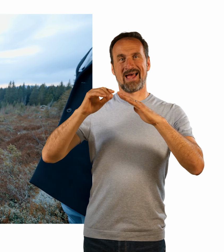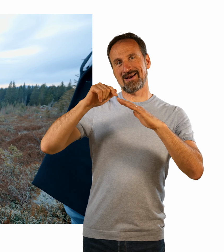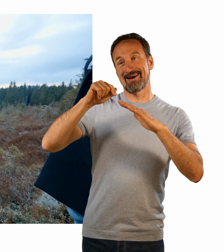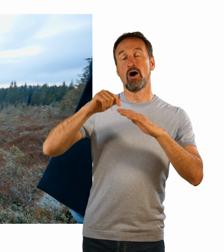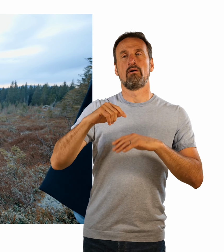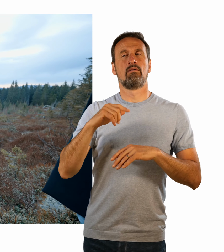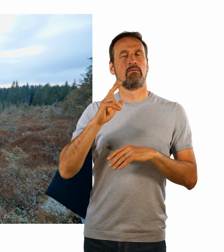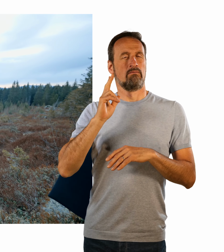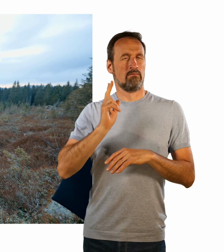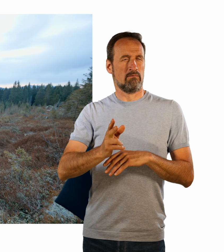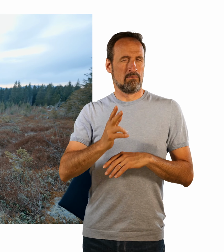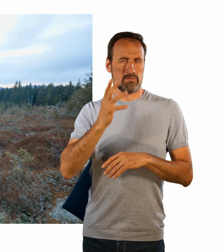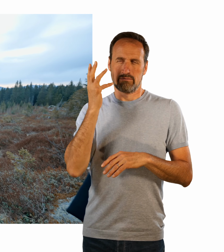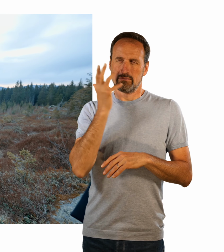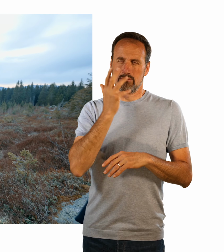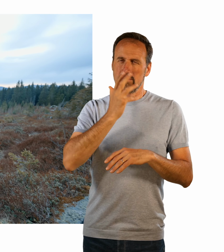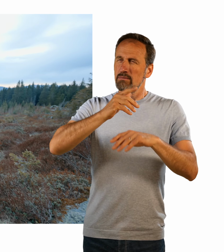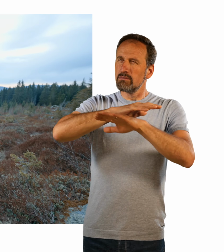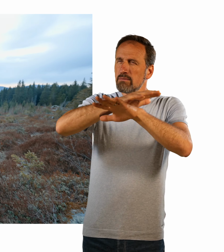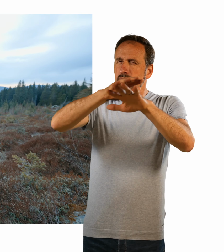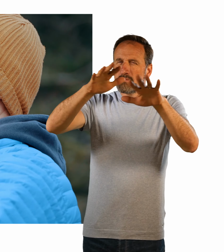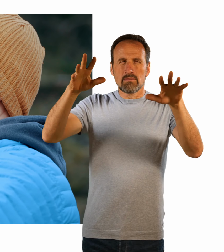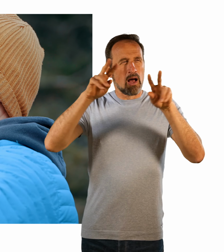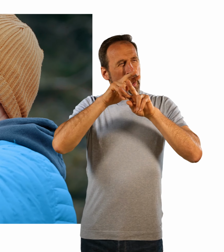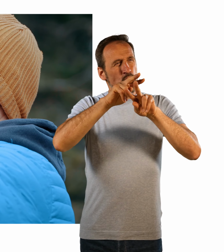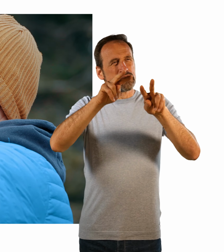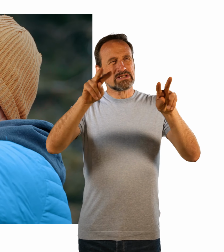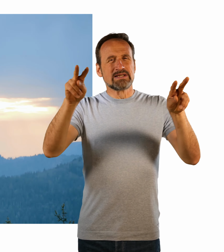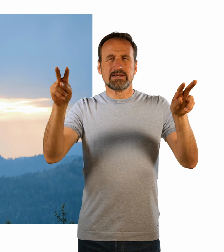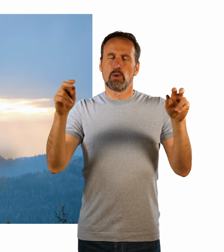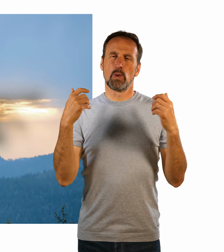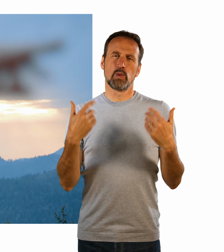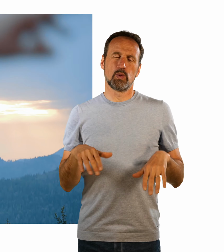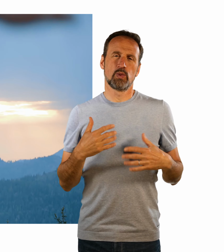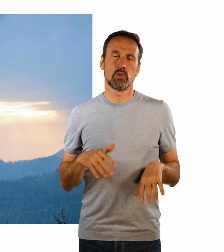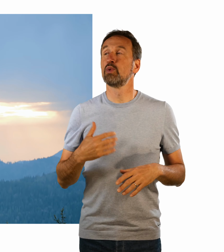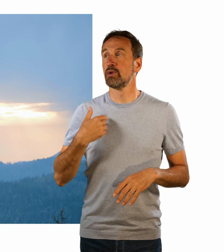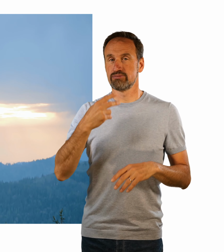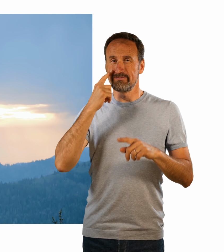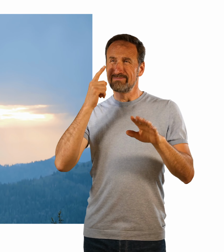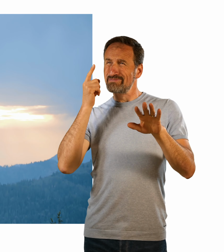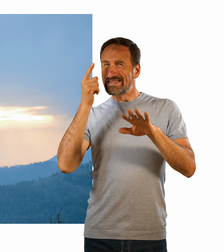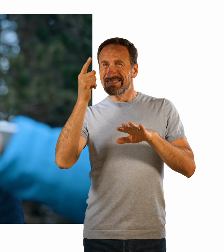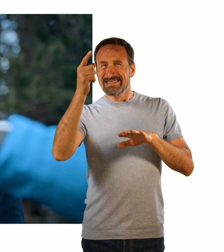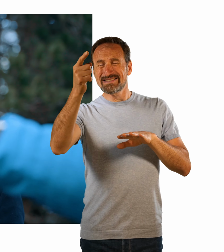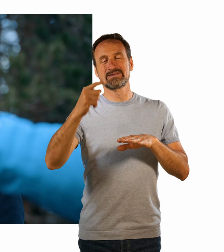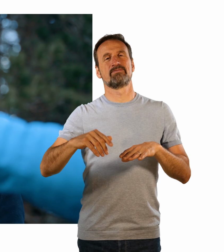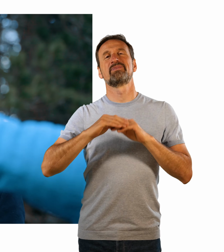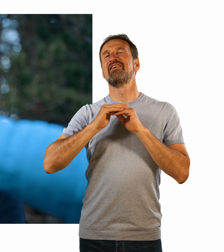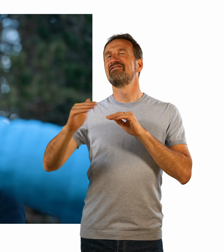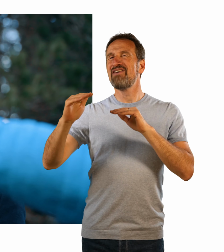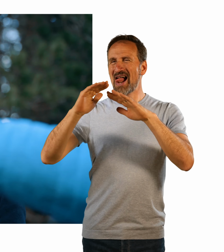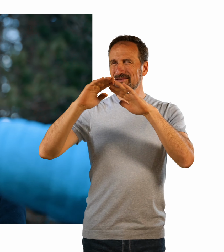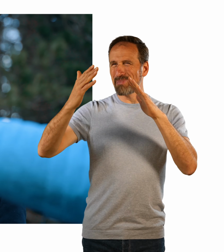Und haben dann dort eine wirklich unglaublich schöne Aussicht gehabt. Konnten wir richtig weit sehen. Da gab es den Feldberg